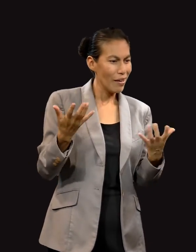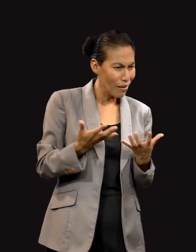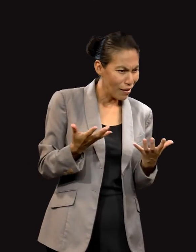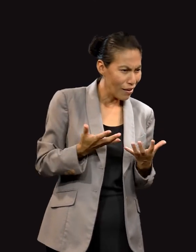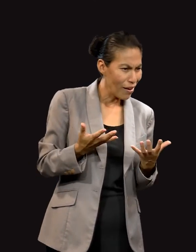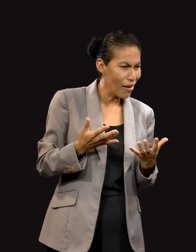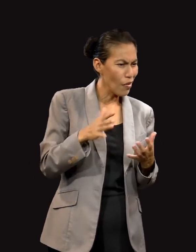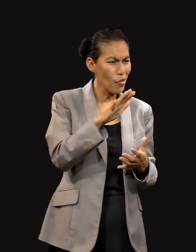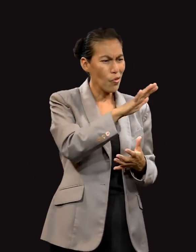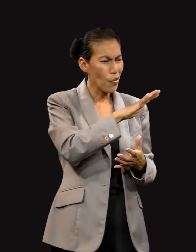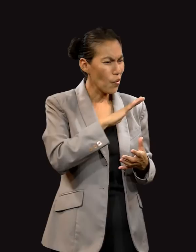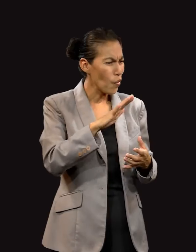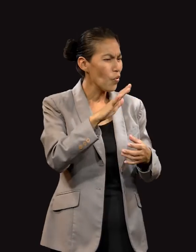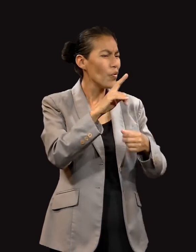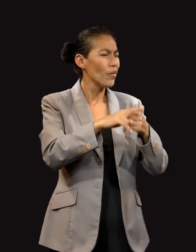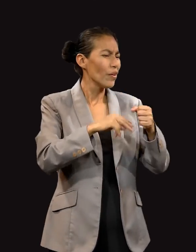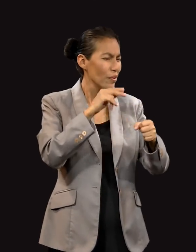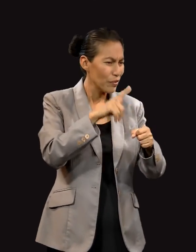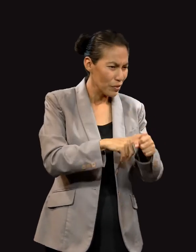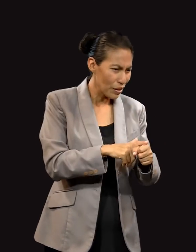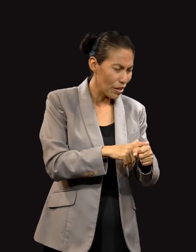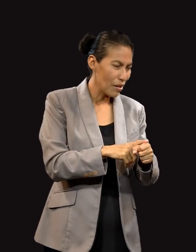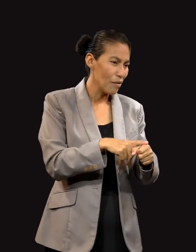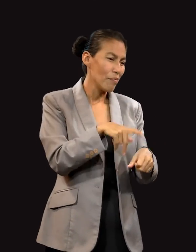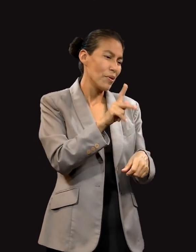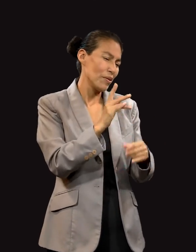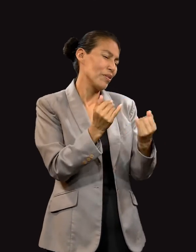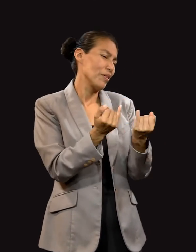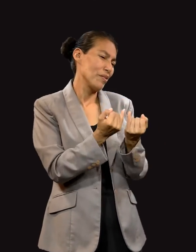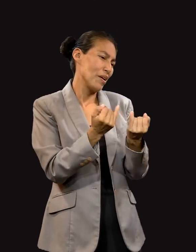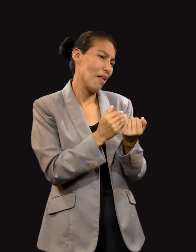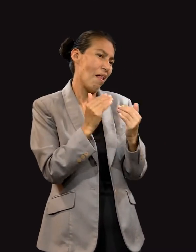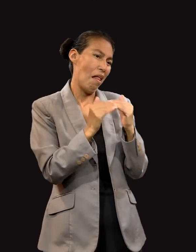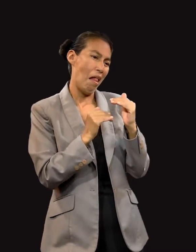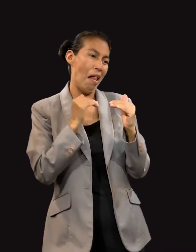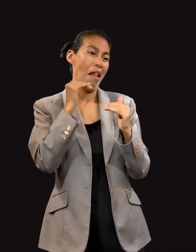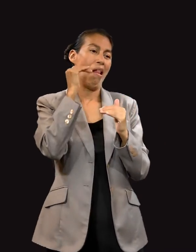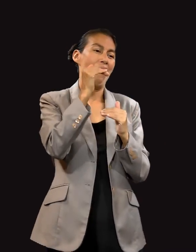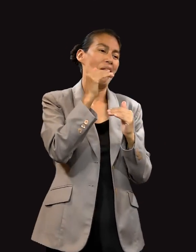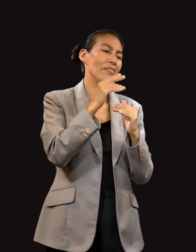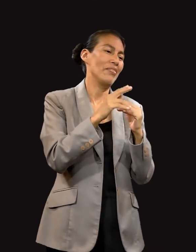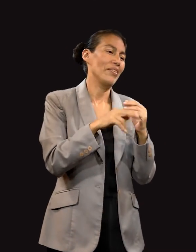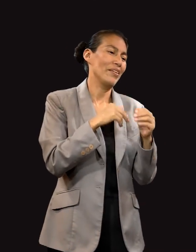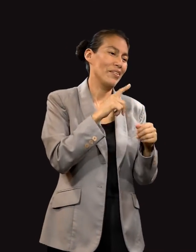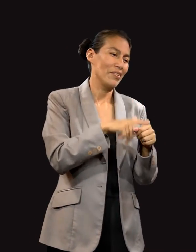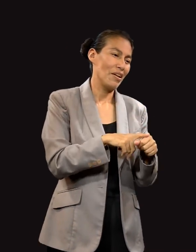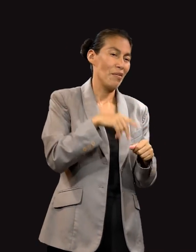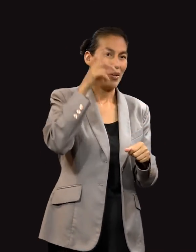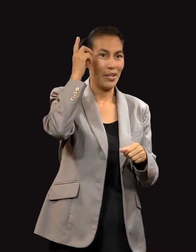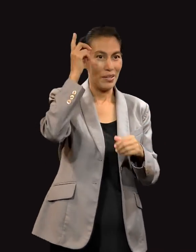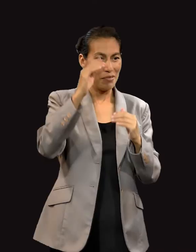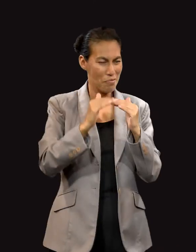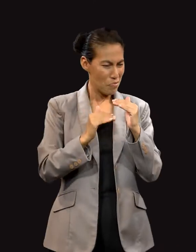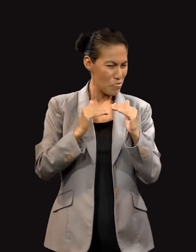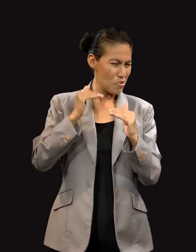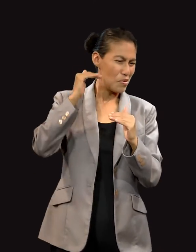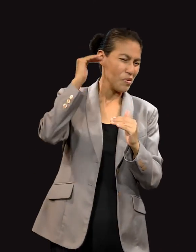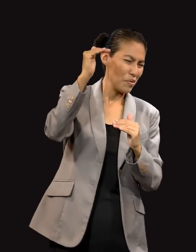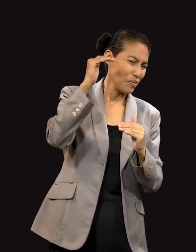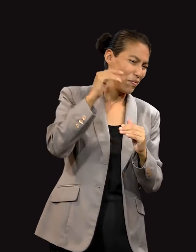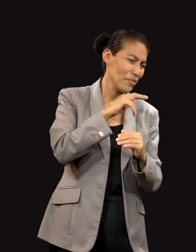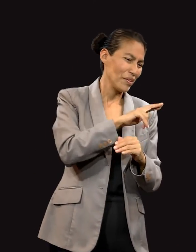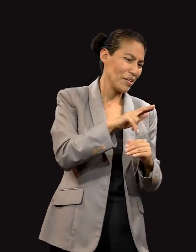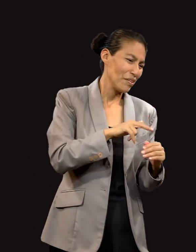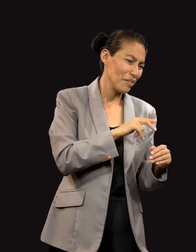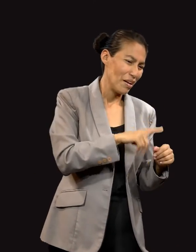medios naturales, porque él creó todo lo natural, pero también por medios sobrenaturales, porque él está por encima